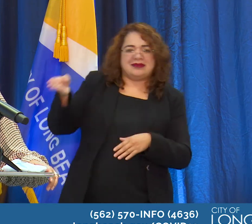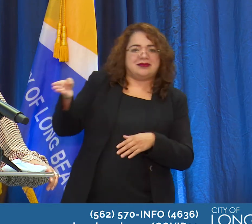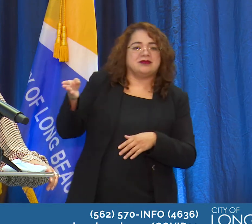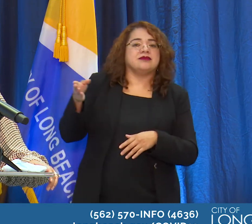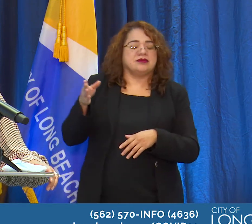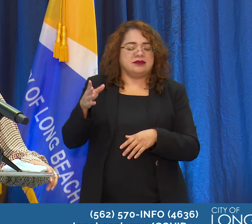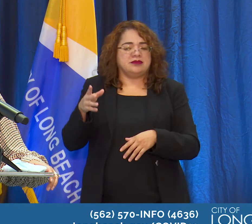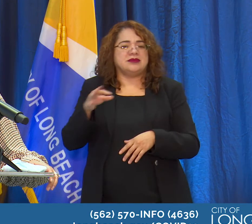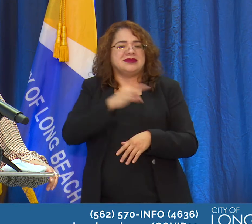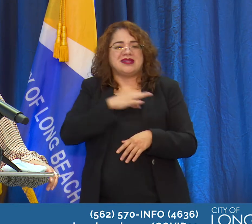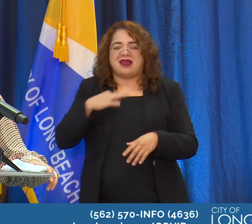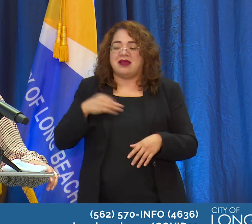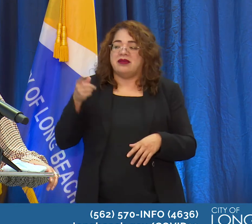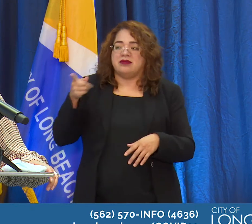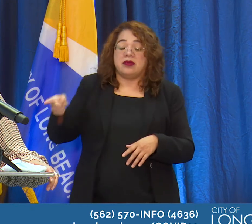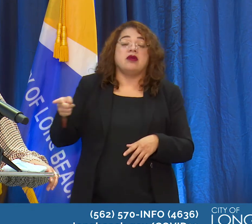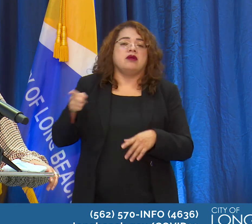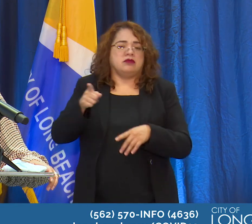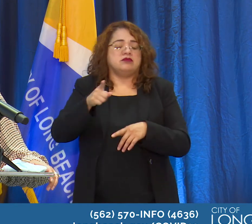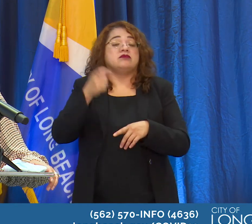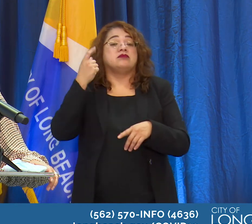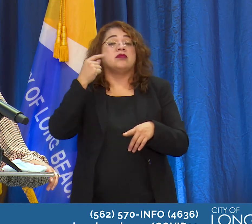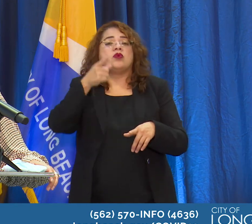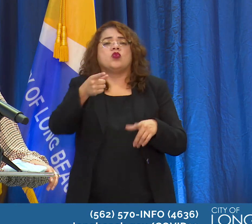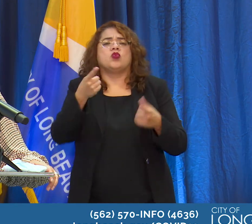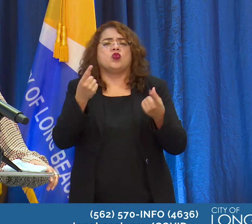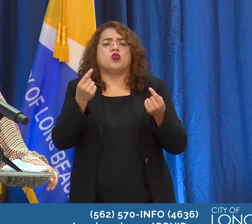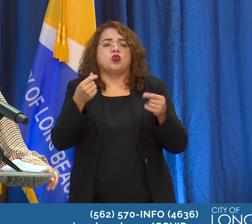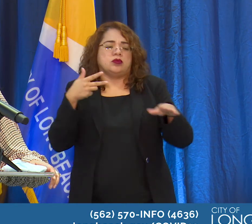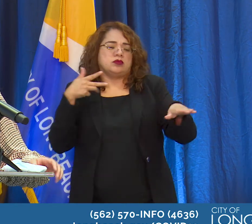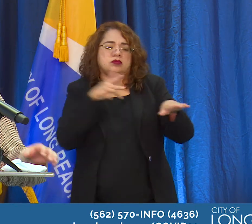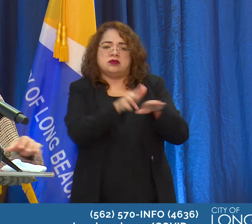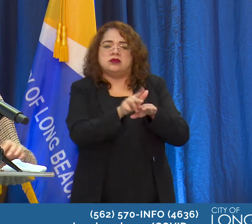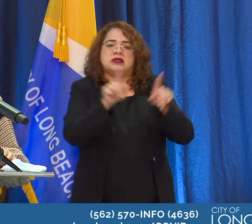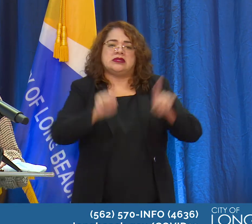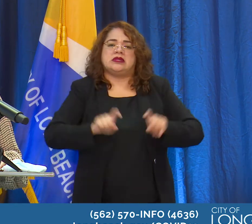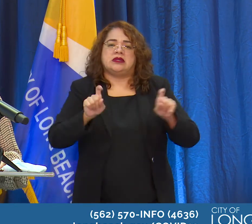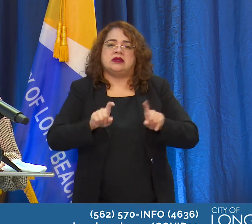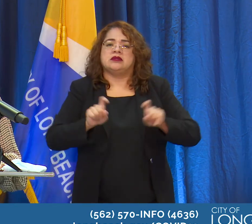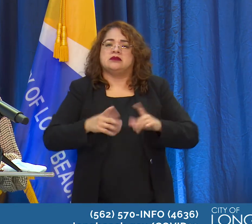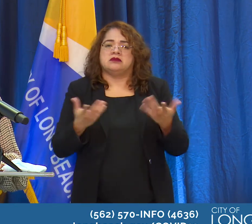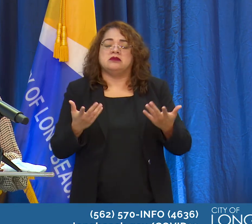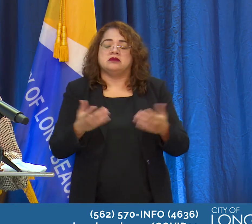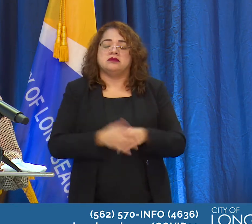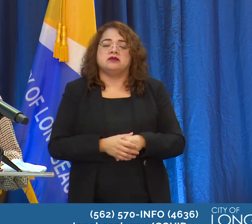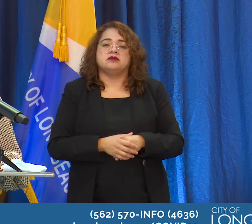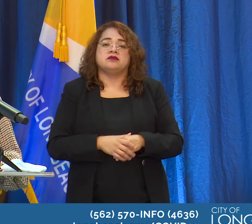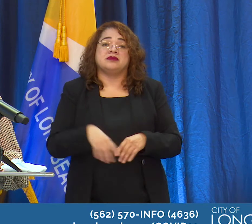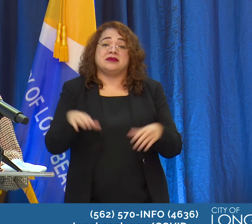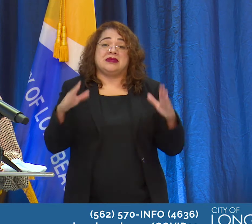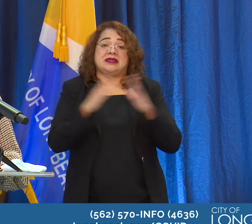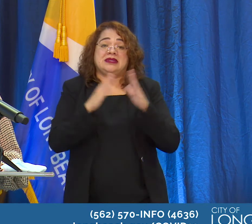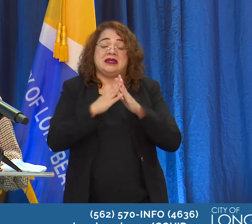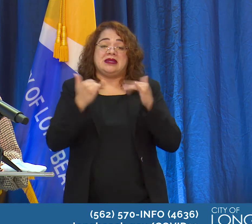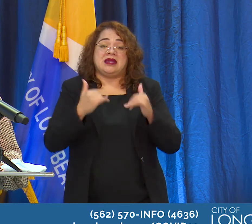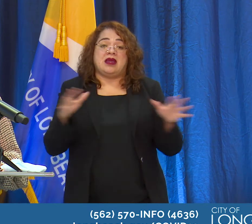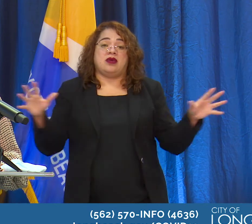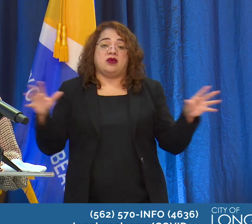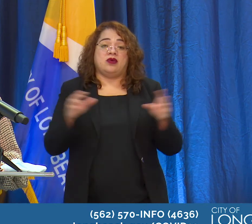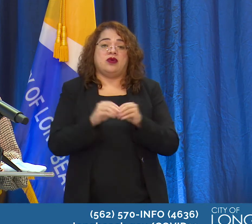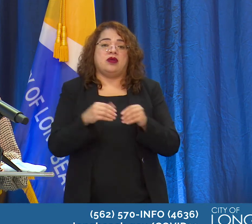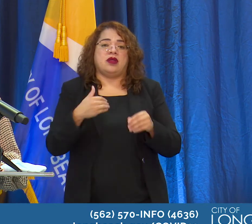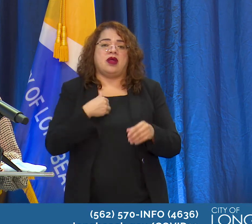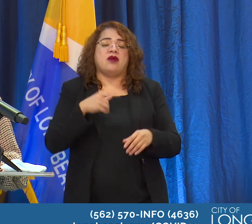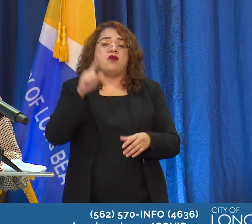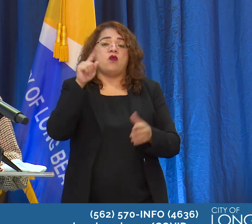en vehículo, el examen se va a hacer en su vehículo. Con la adición de este sitio, la ciudad tendrá un total